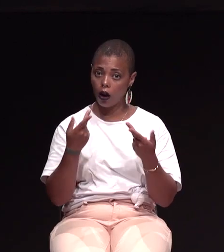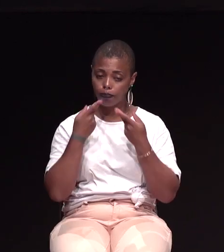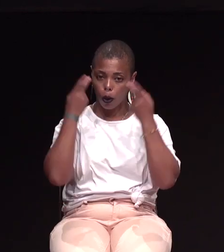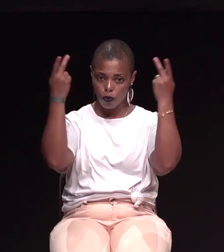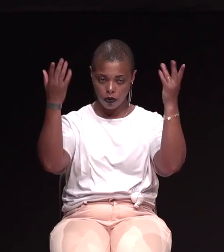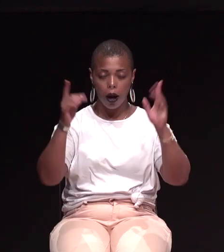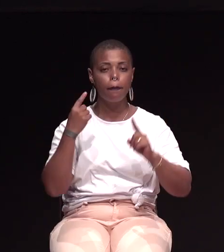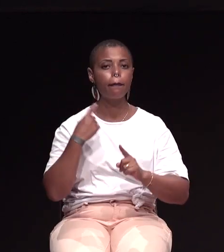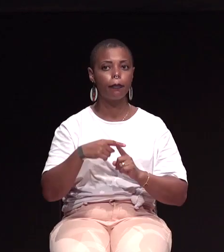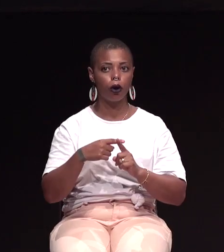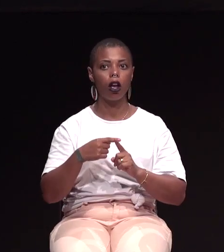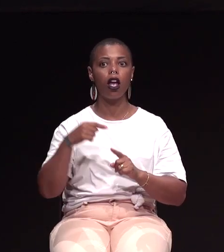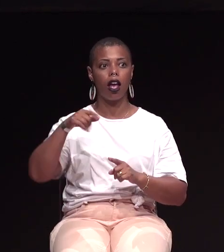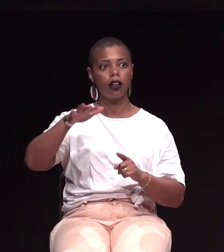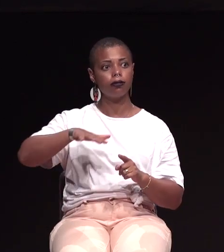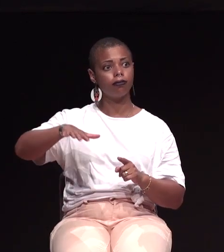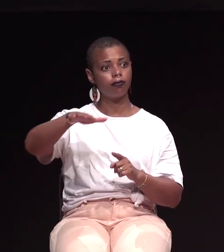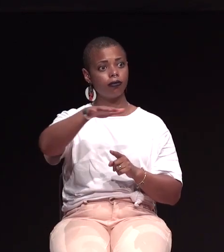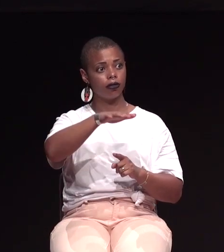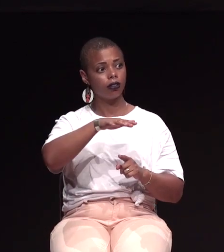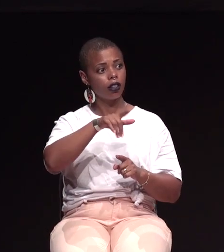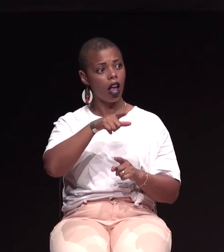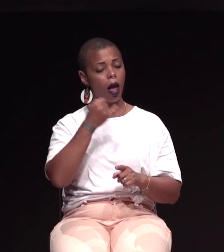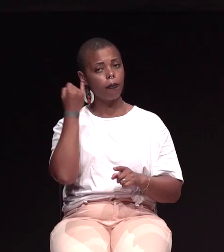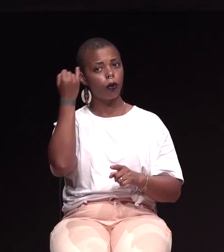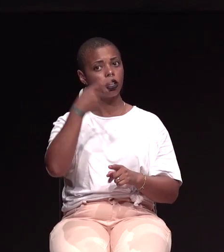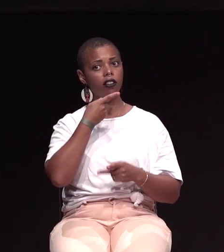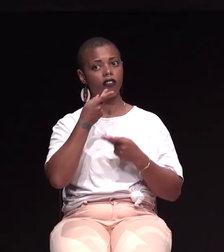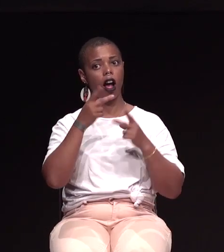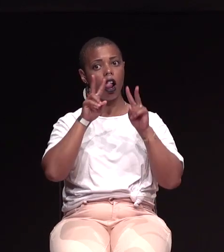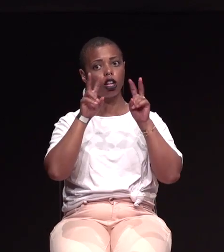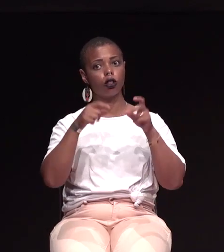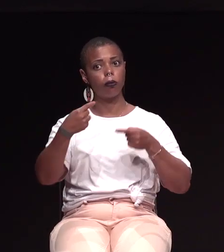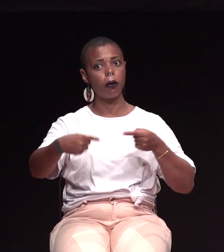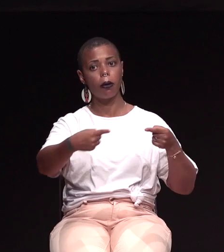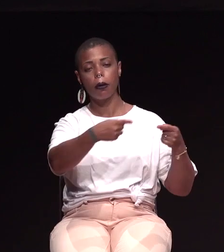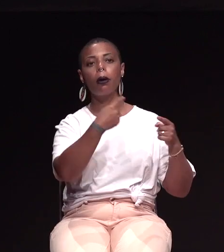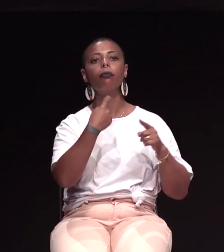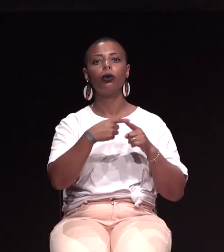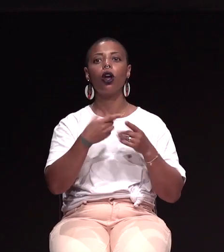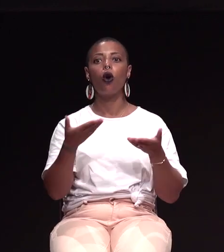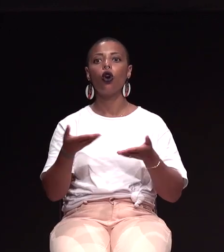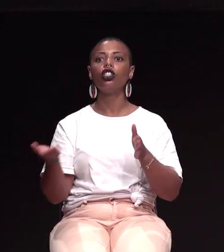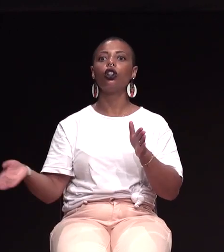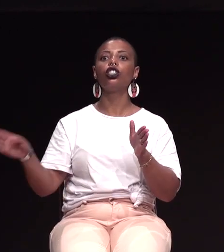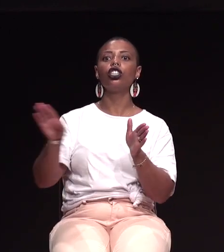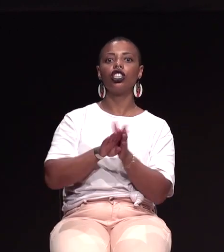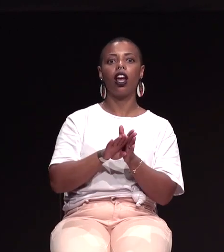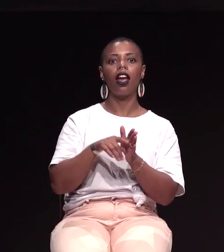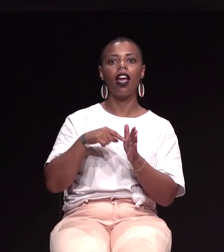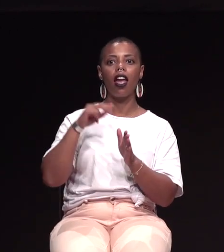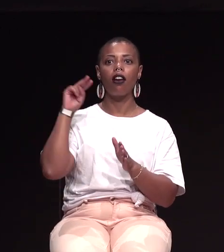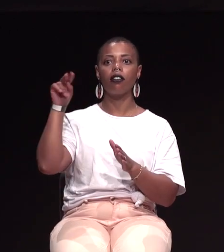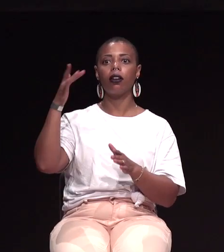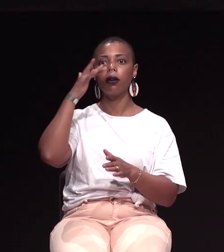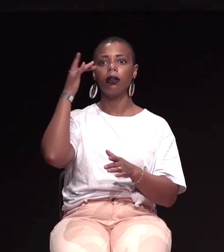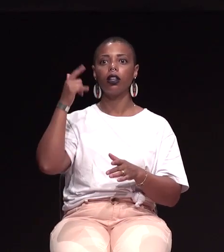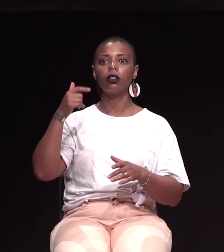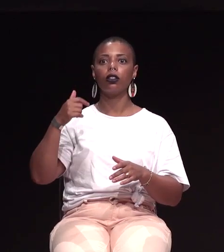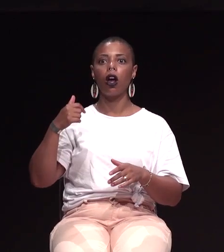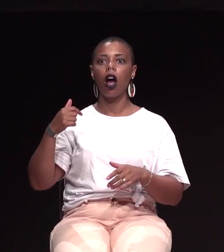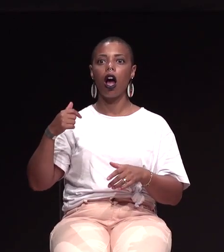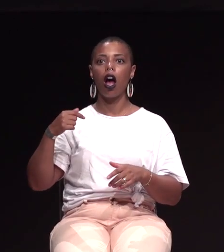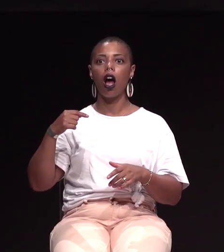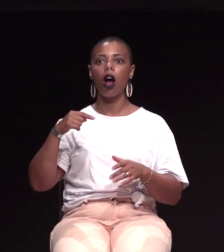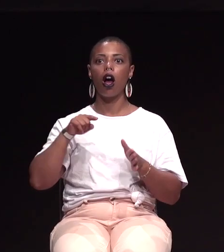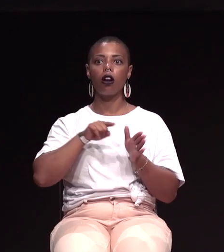desse ambiente que a gente vê aqui, eu acho que é necessário discutir sobre isso. Porque eu chegando aqui, eu me deparei com a triagem,